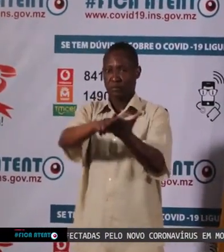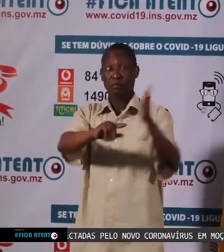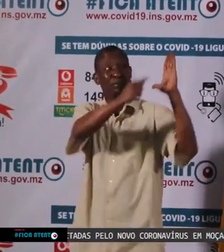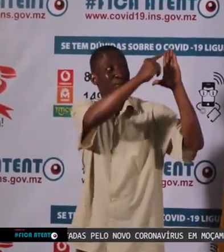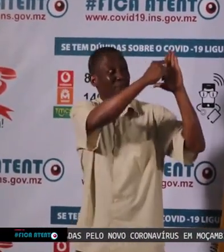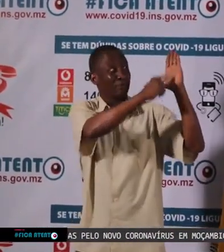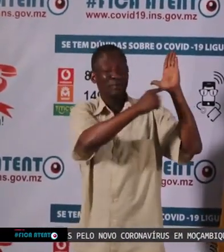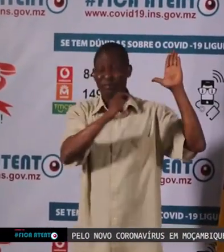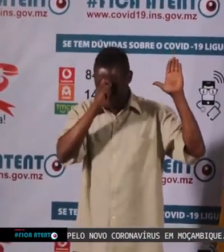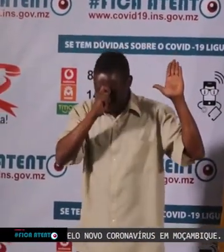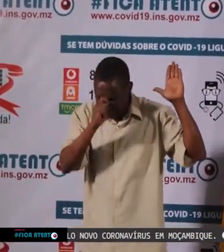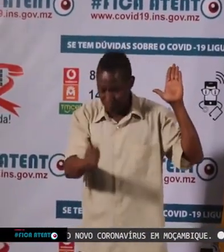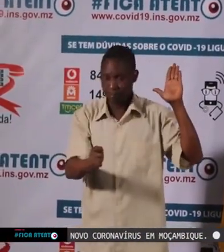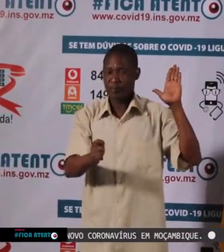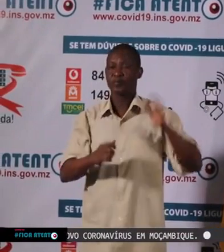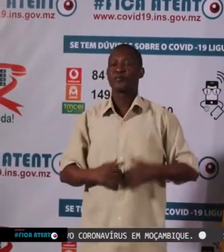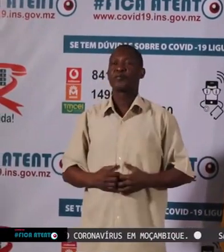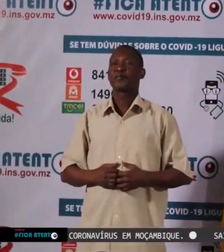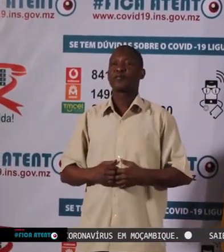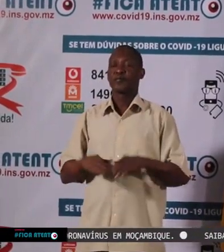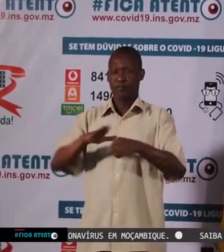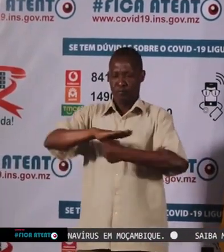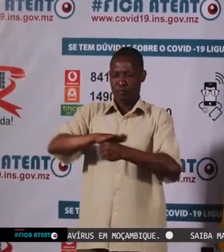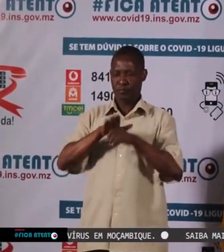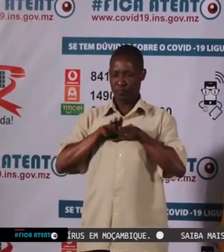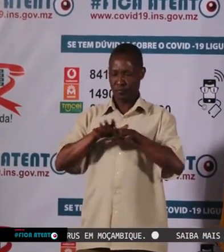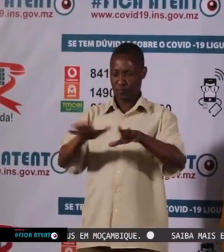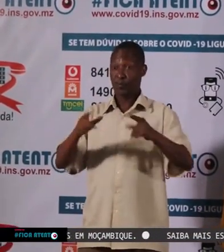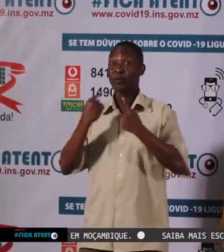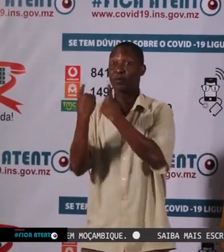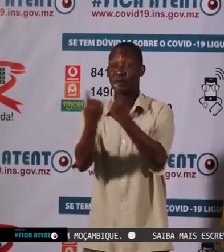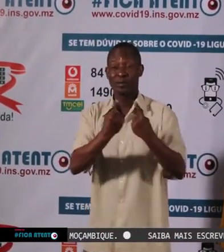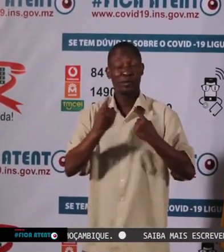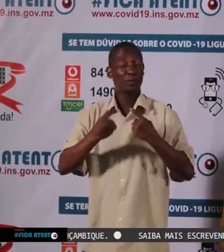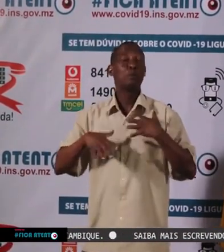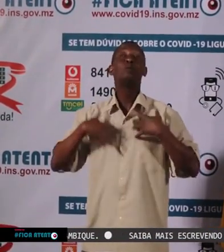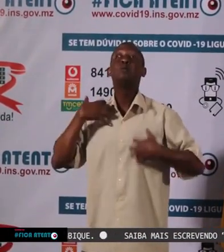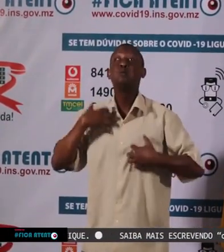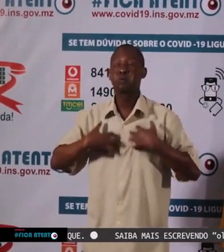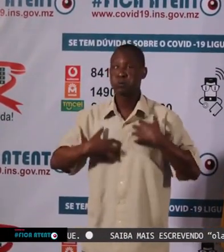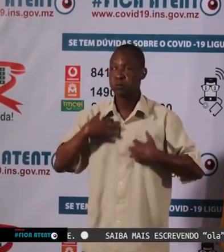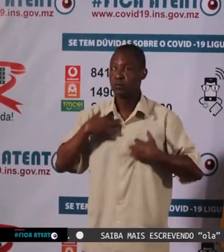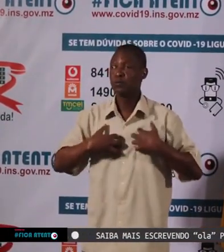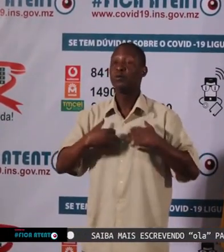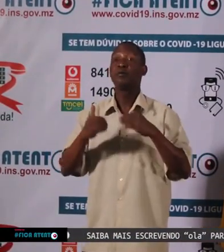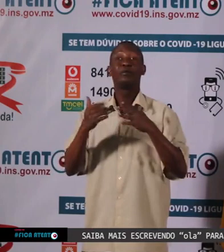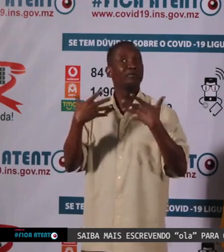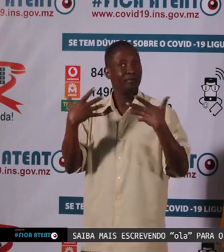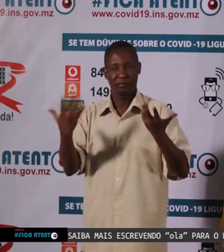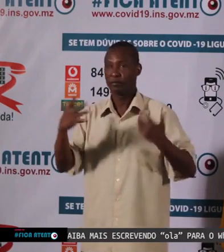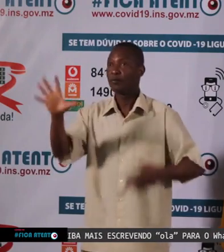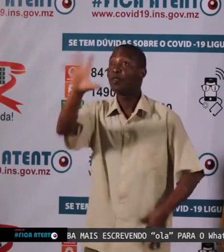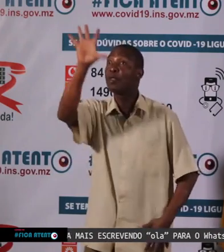da pandemia de Covid-19 continua claramente preocupante, sobretudo no continente